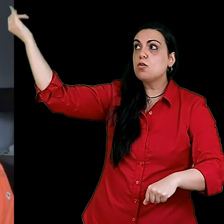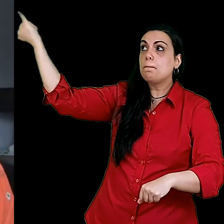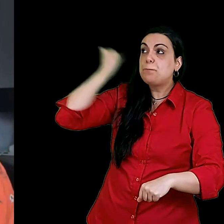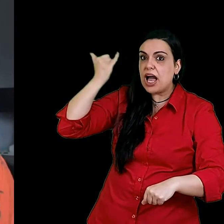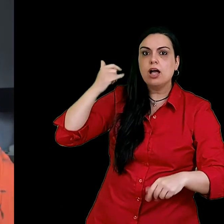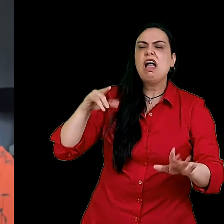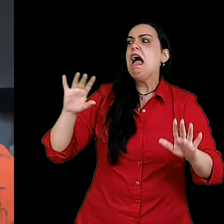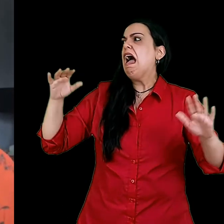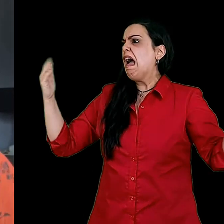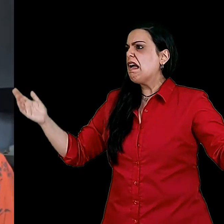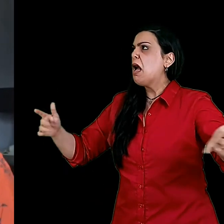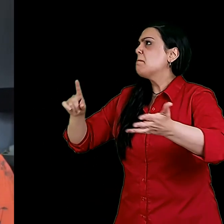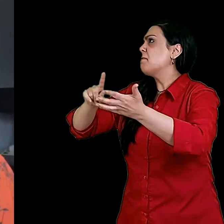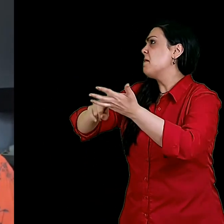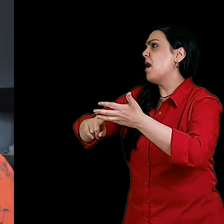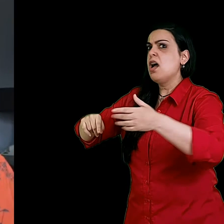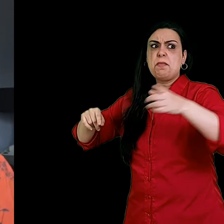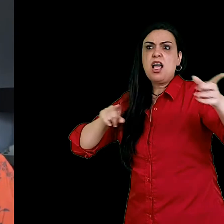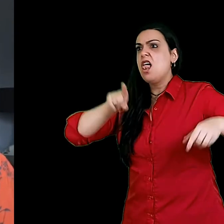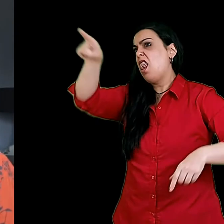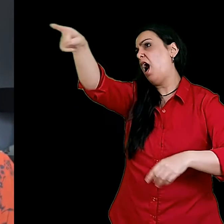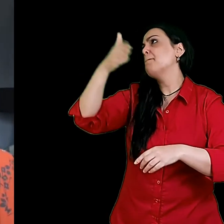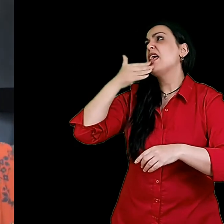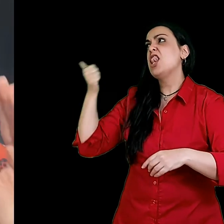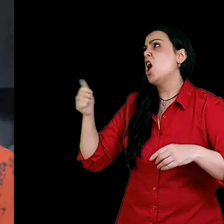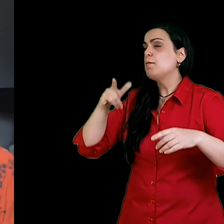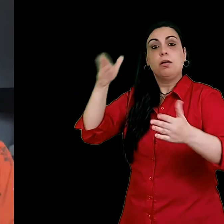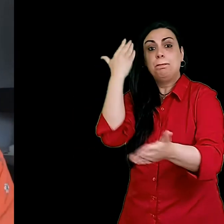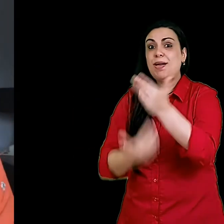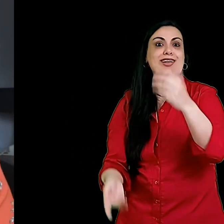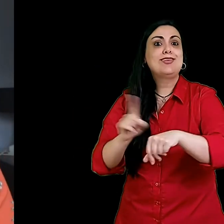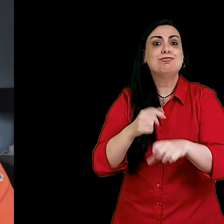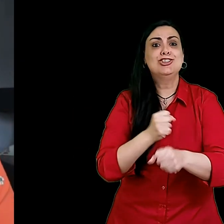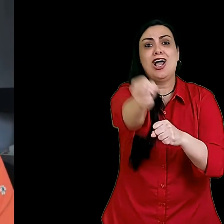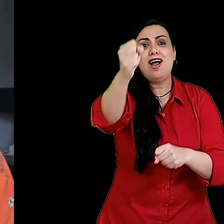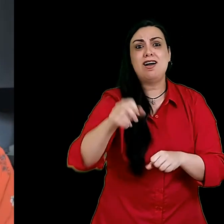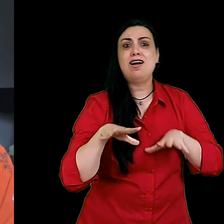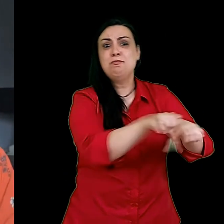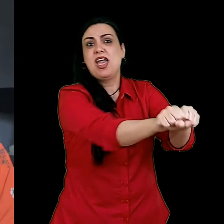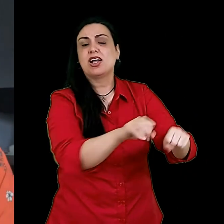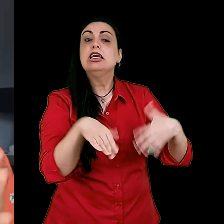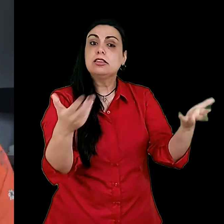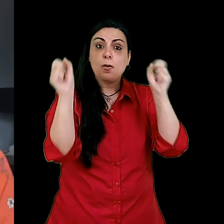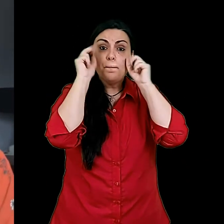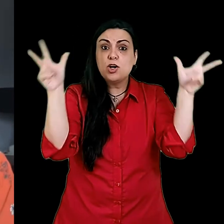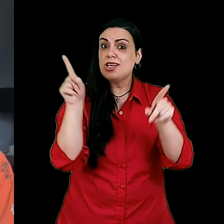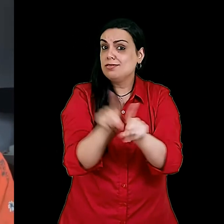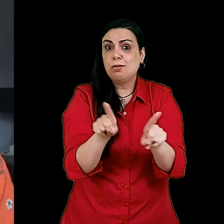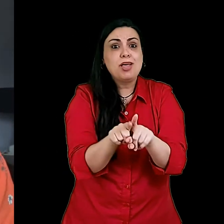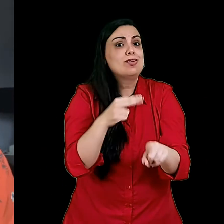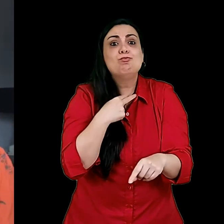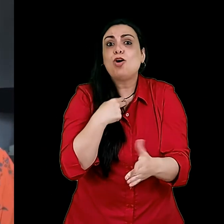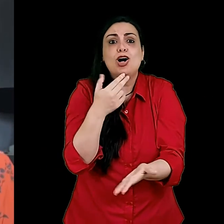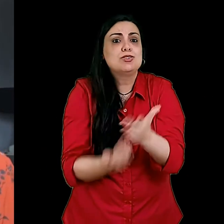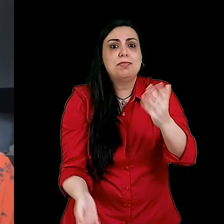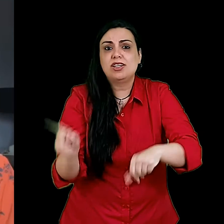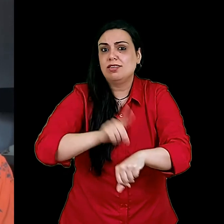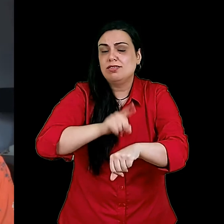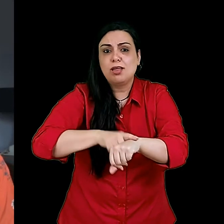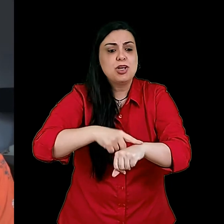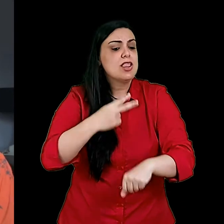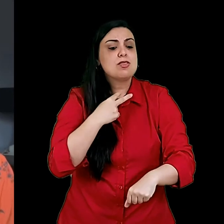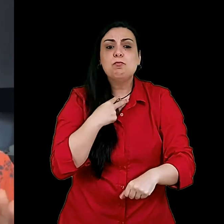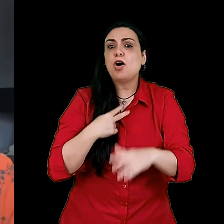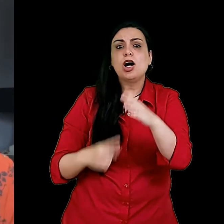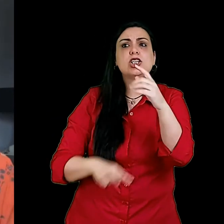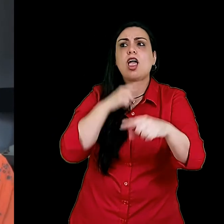tempo. Questionar é perder tempo. Então aquilo que Deus está para fazer através da vida de Moisés, ele não pode